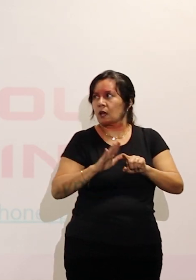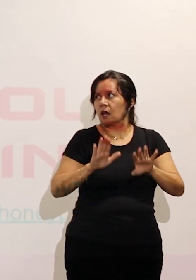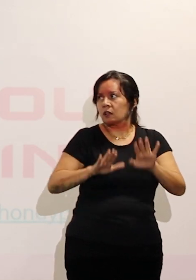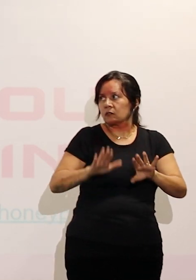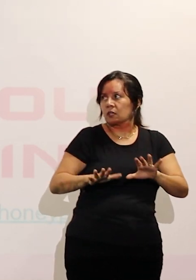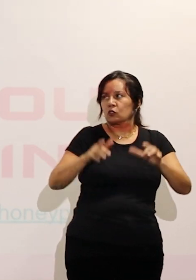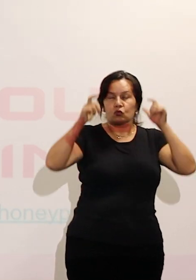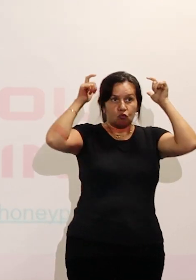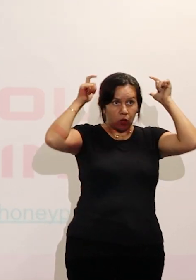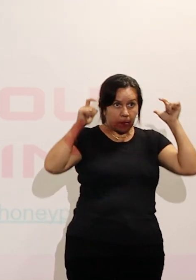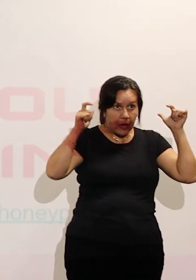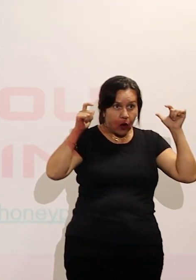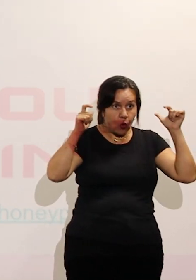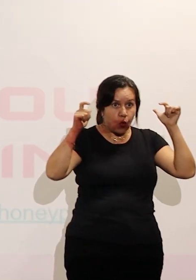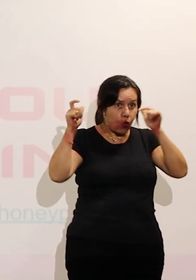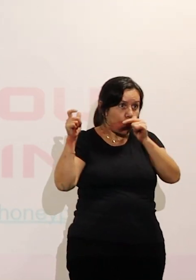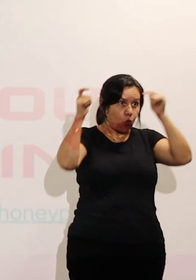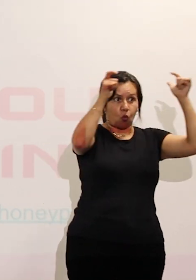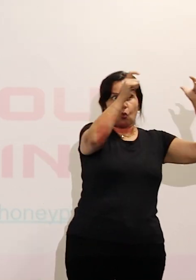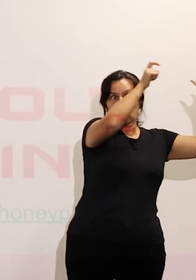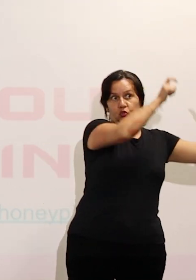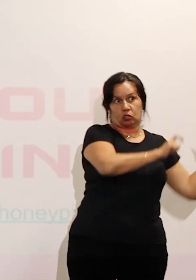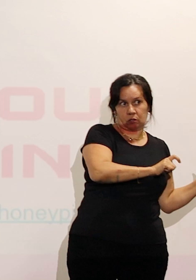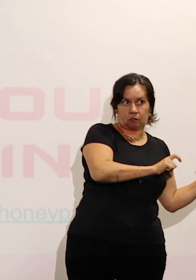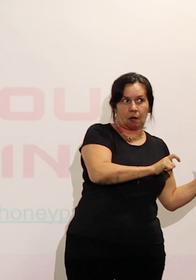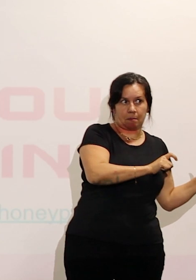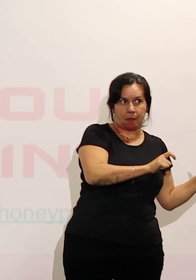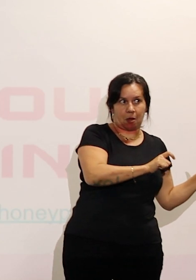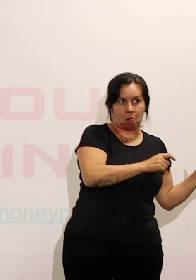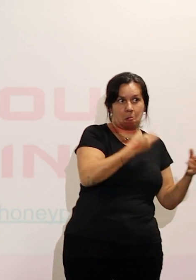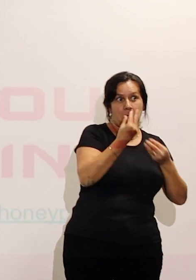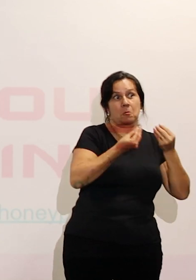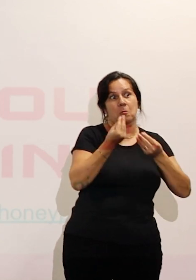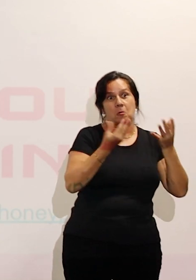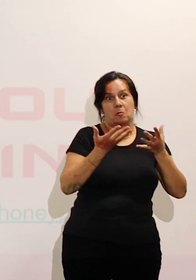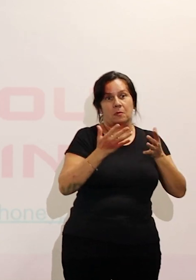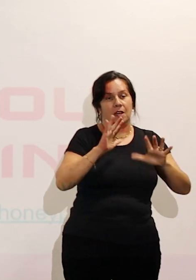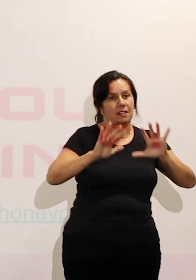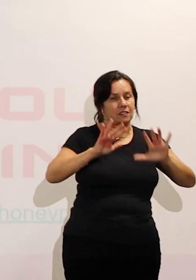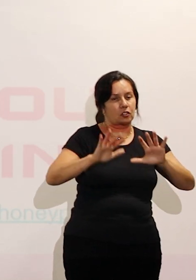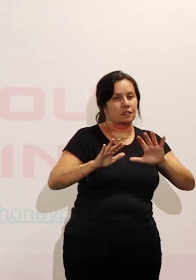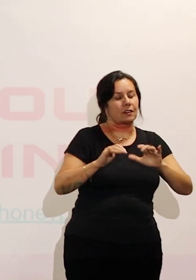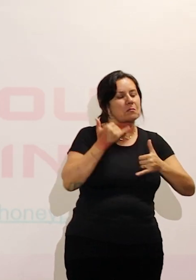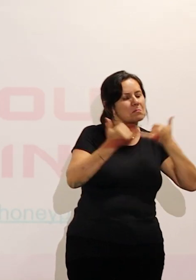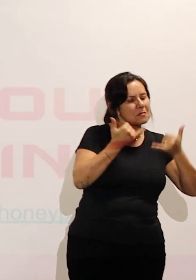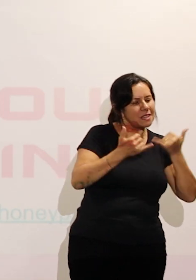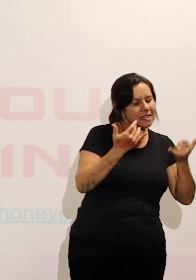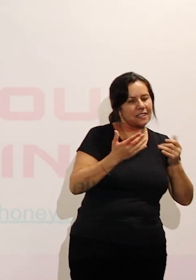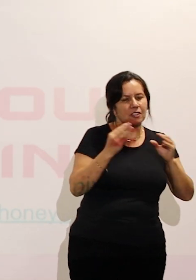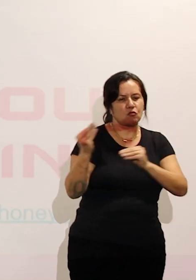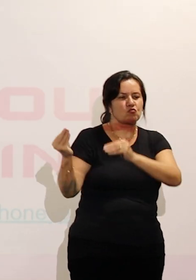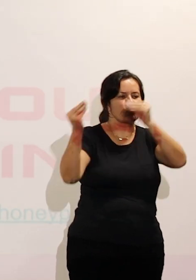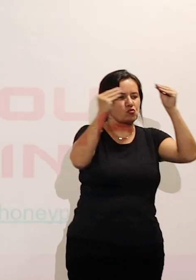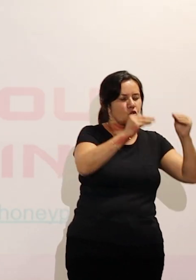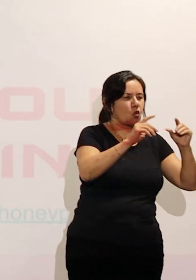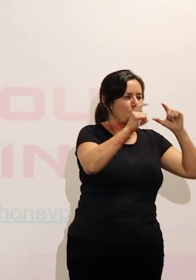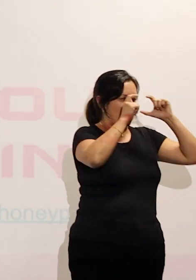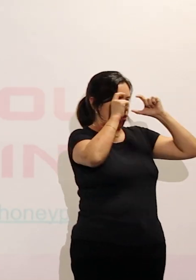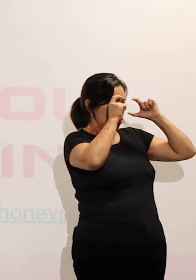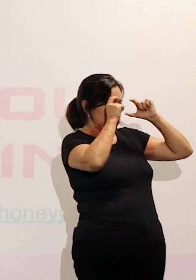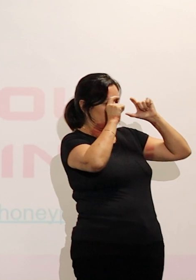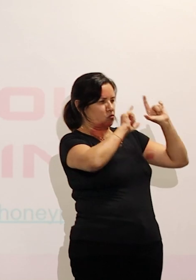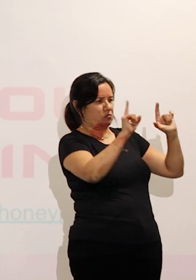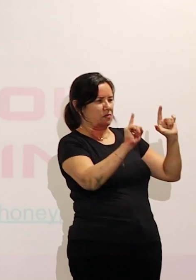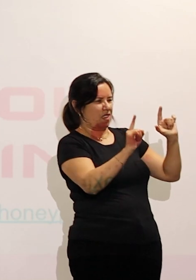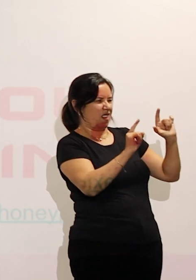chapéu ou sem chapéu. E às vezes a gente compartilhava a tela e ficava editando e brincando, colocando elementos. Ah, será que coloca um óculos no personagem? Não,